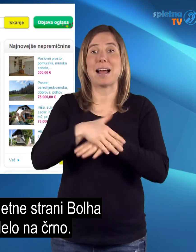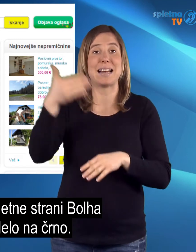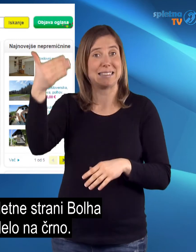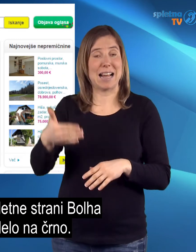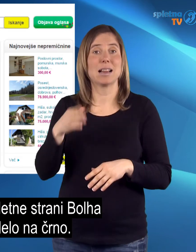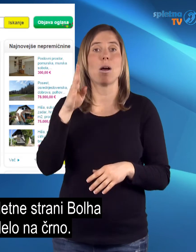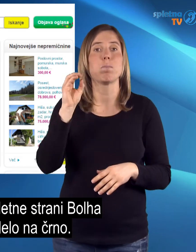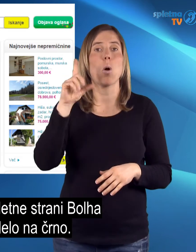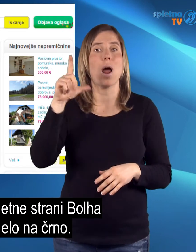na črno.